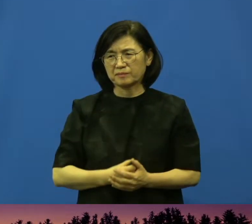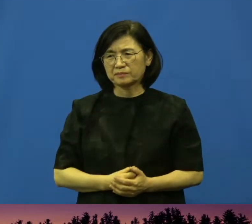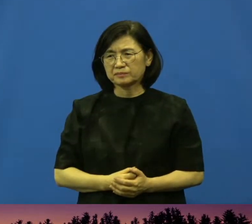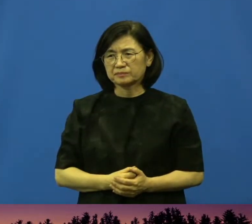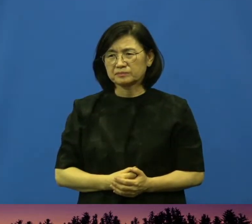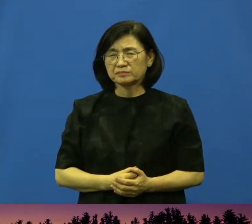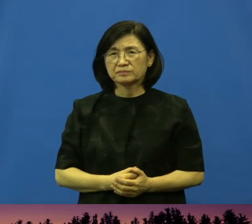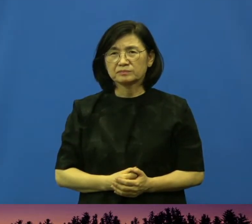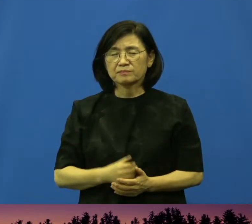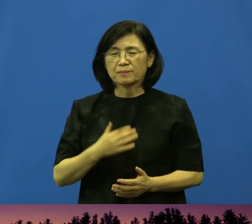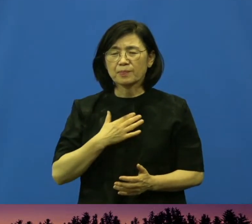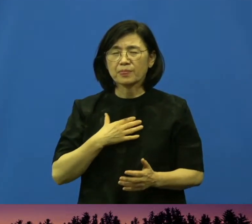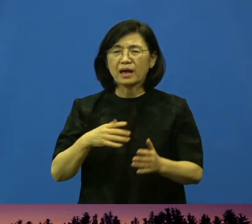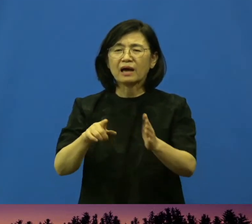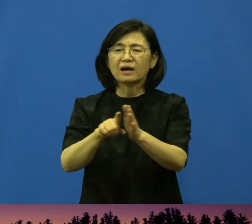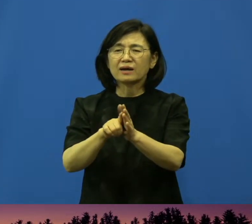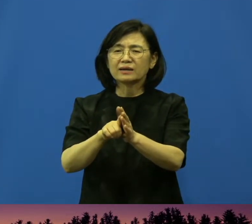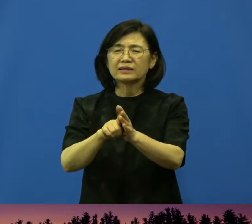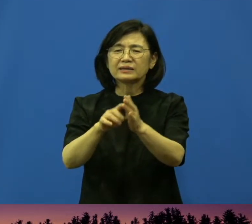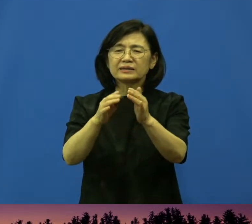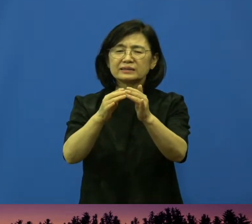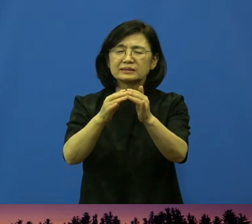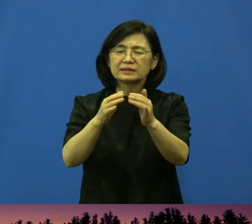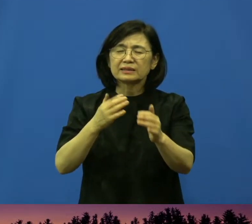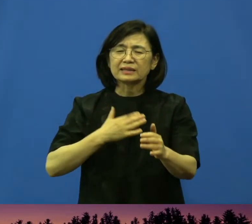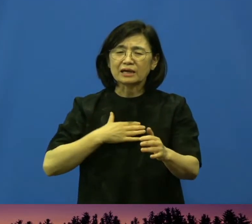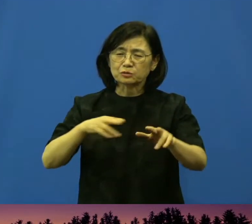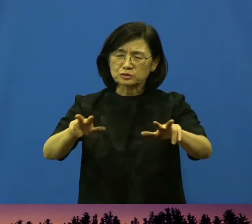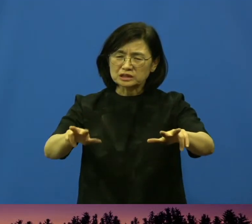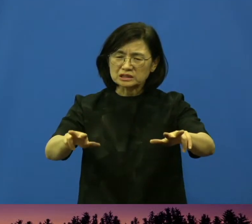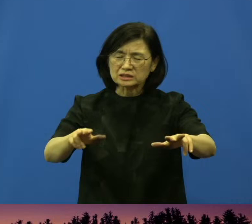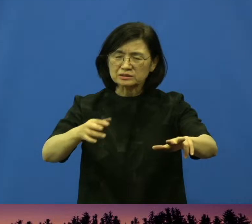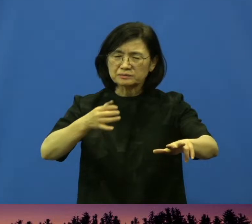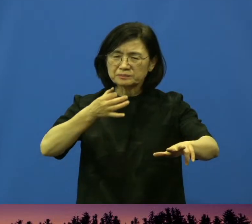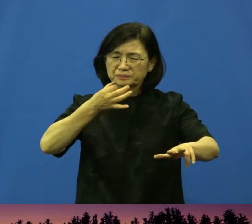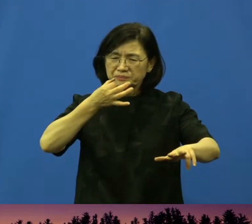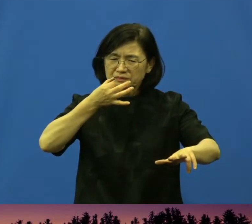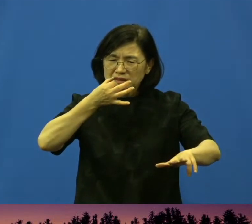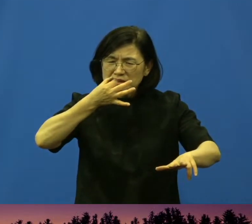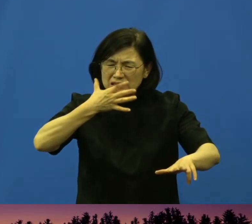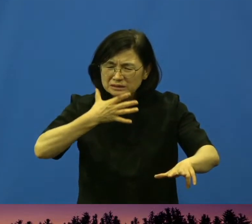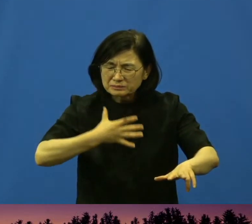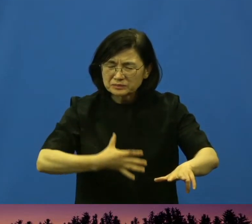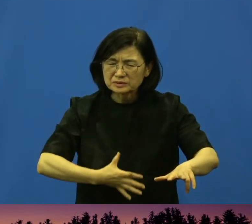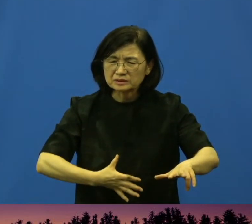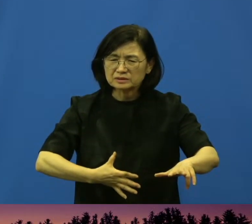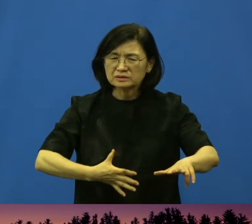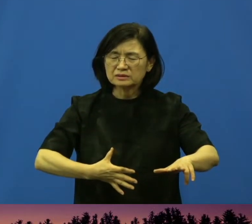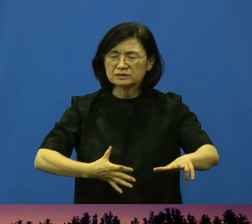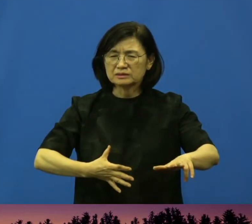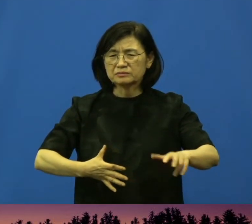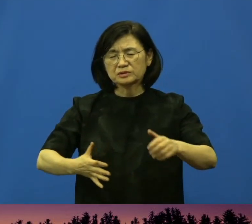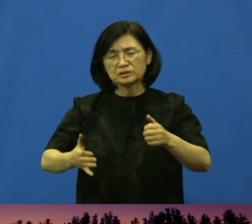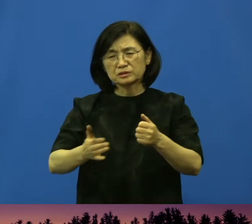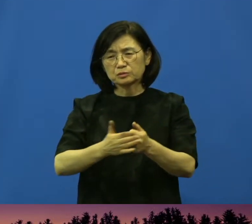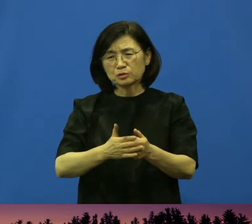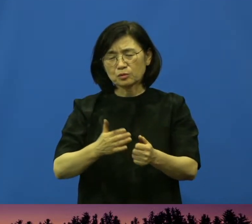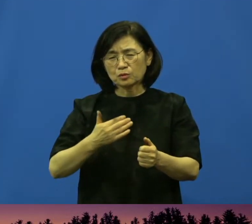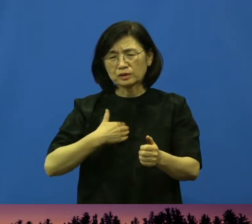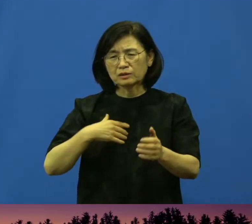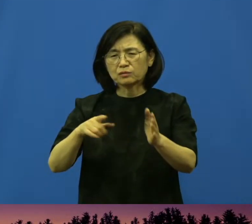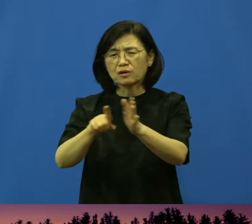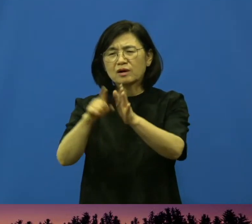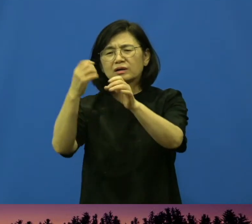나 의지하지 말라는 거예요. 나도 지금 뭔가 의지하고 싶은데 의지할 데가 없다는 거예요.